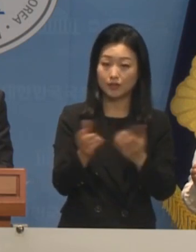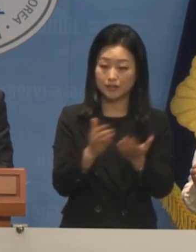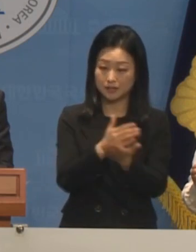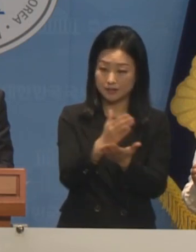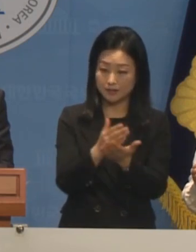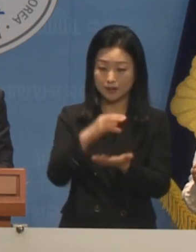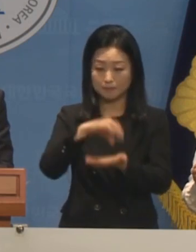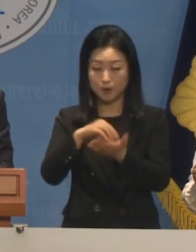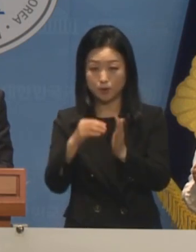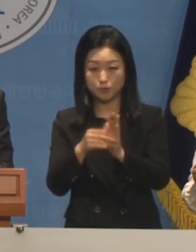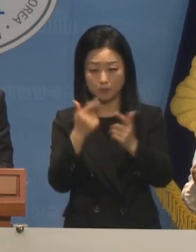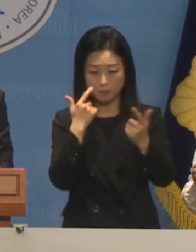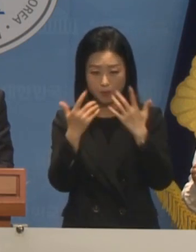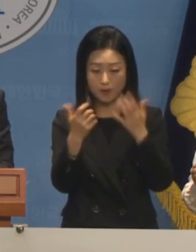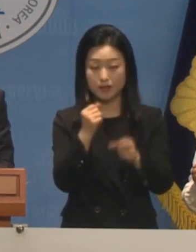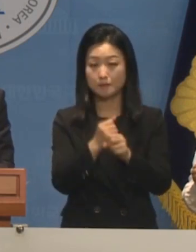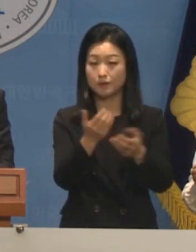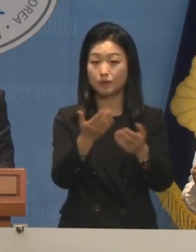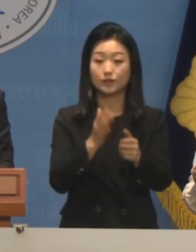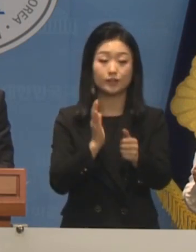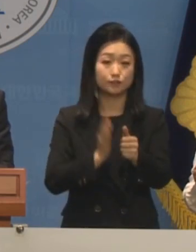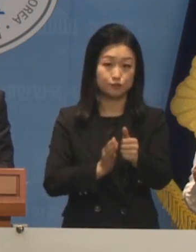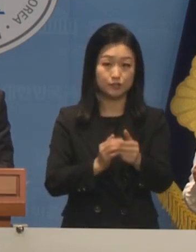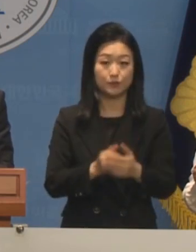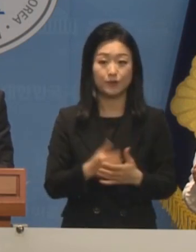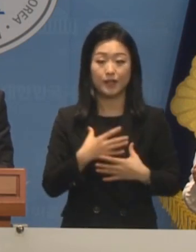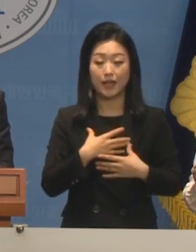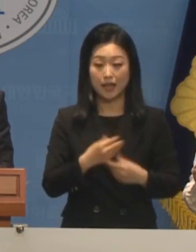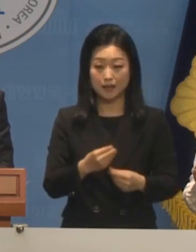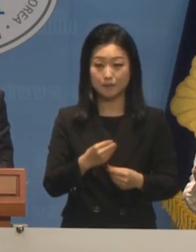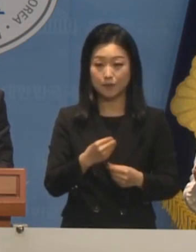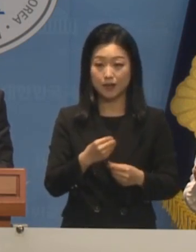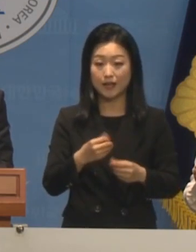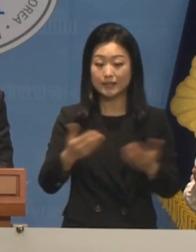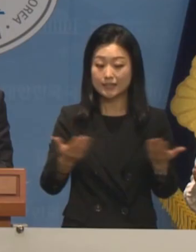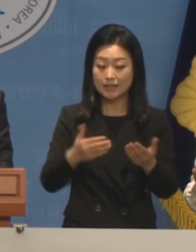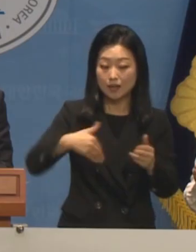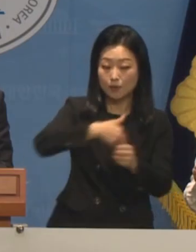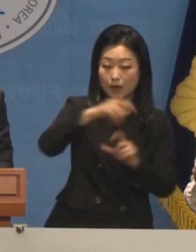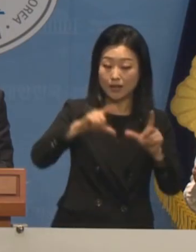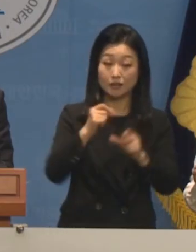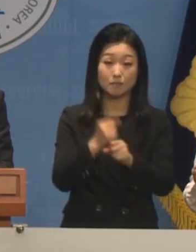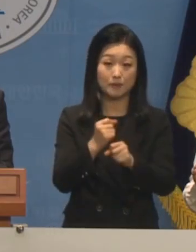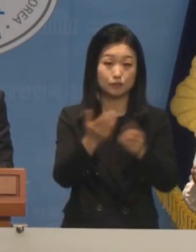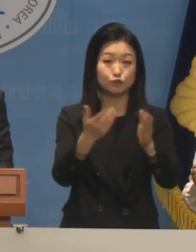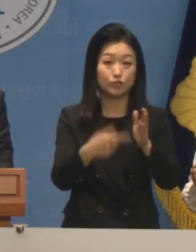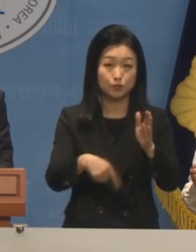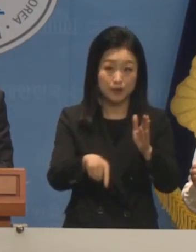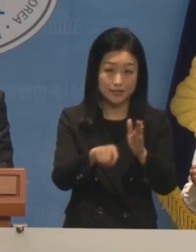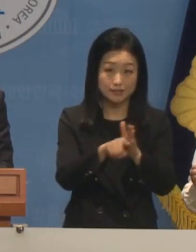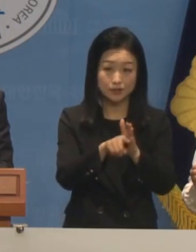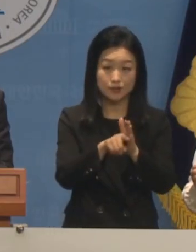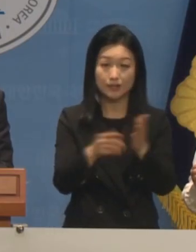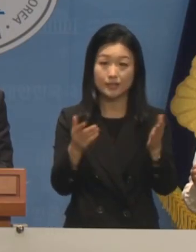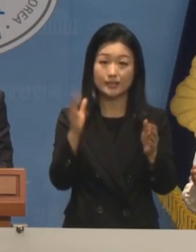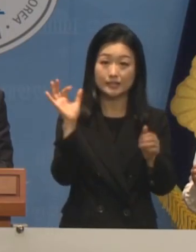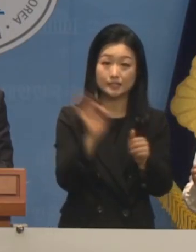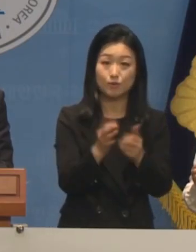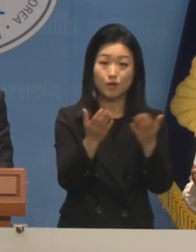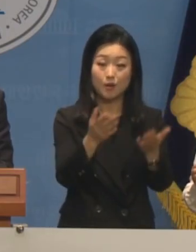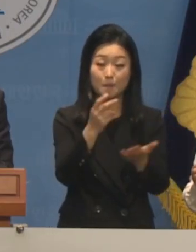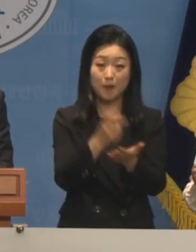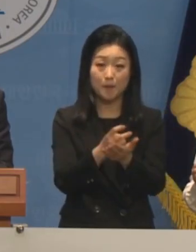범위를 명확해 하고 안전하고 행복한 근무 환경을 조성하기 위해 보건의료 인력 지원법 일부